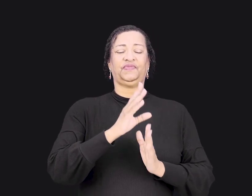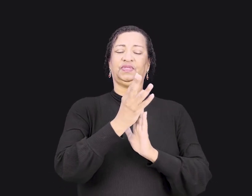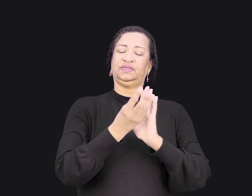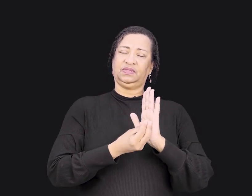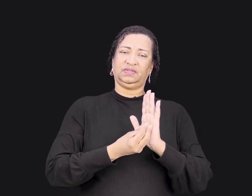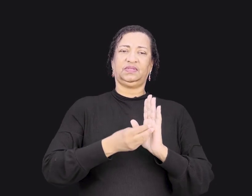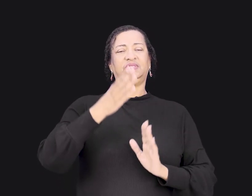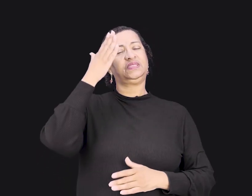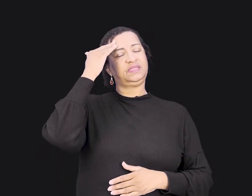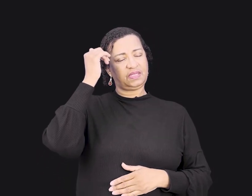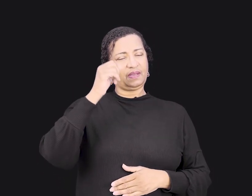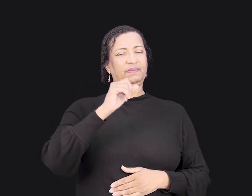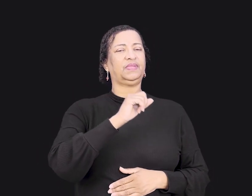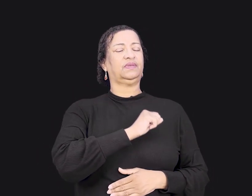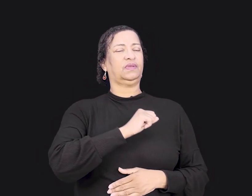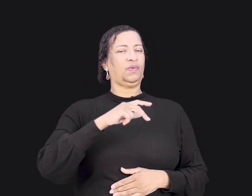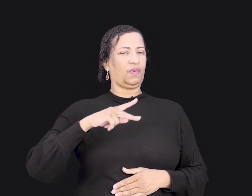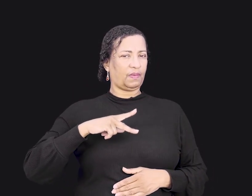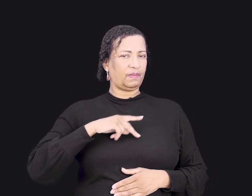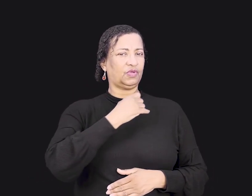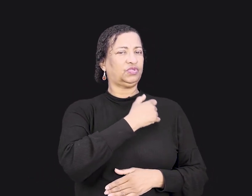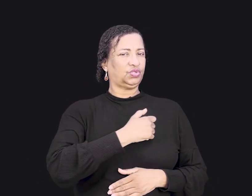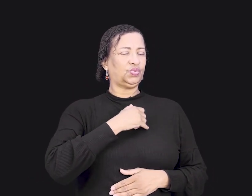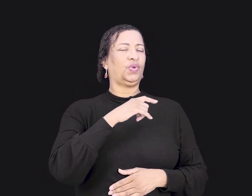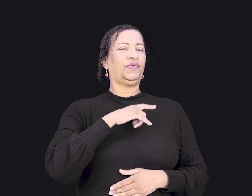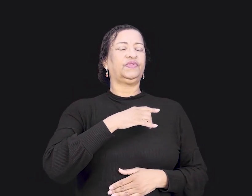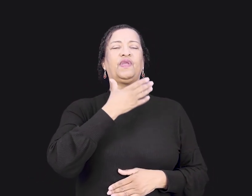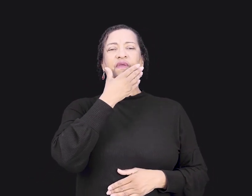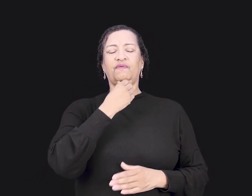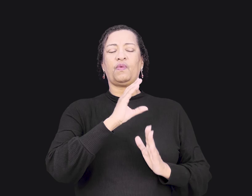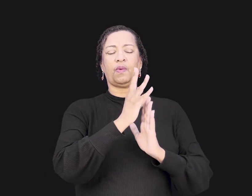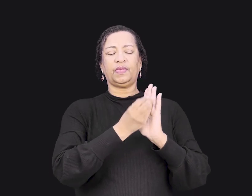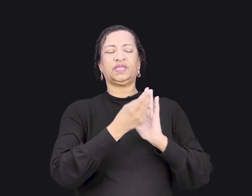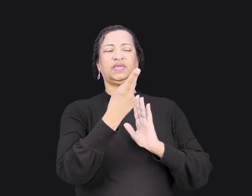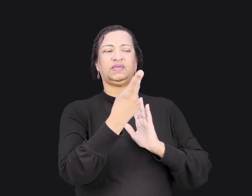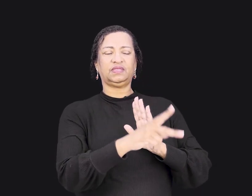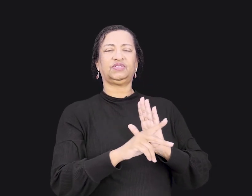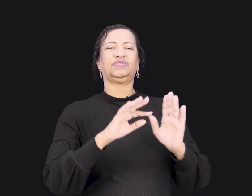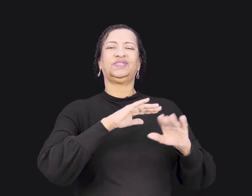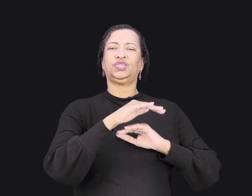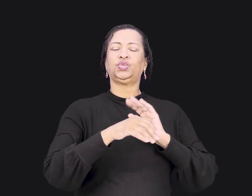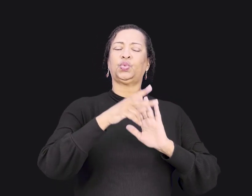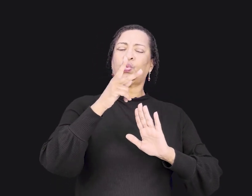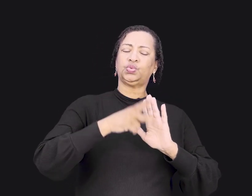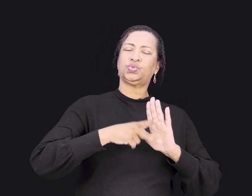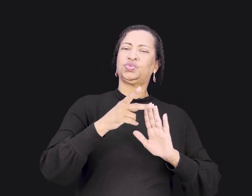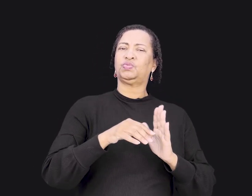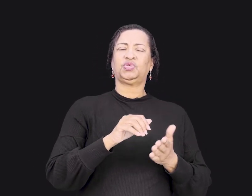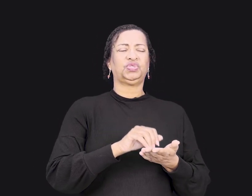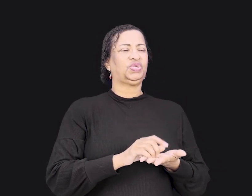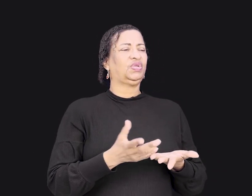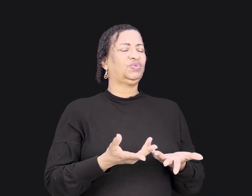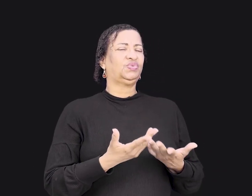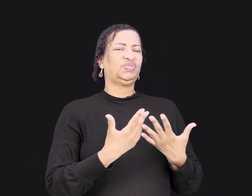que até o apóstolo João teve um homem na sua igreja que minava todos os seus projetos e que não se submetia à autoridade